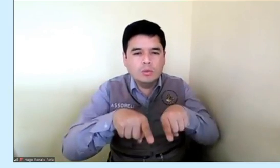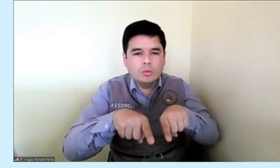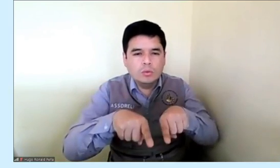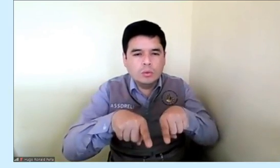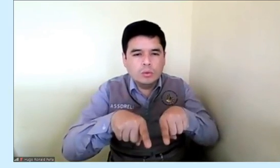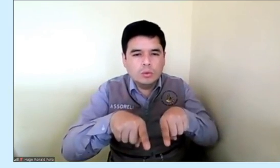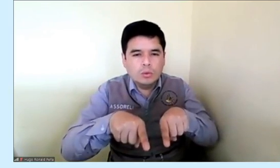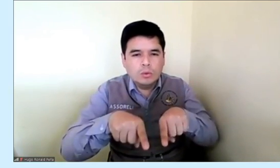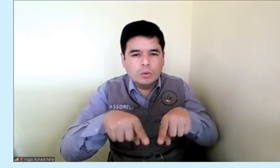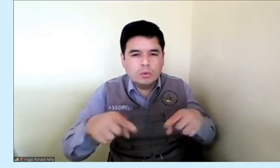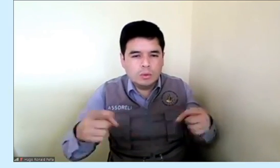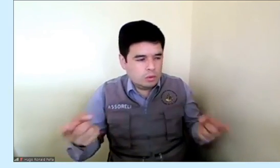¿Cuándo?